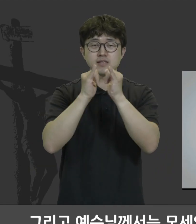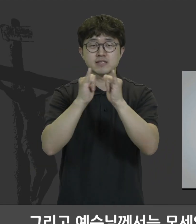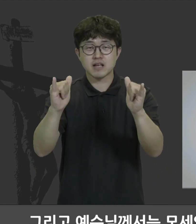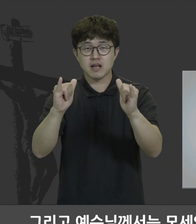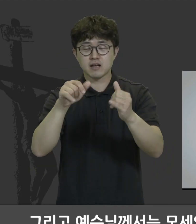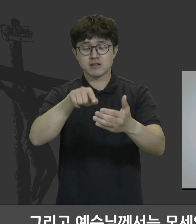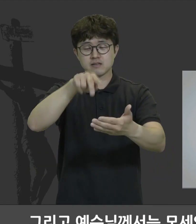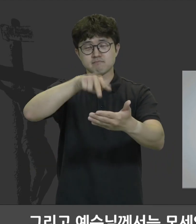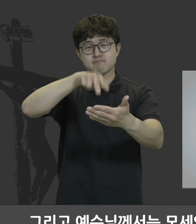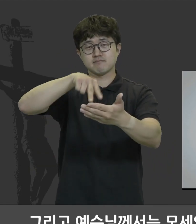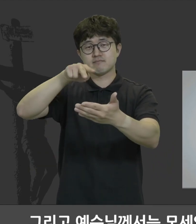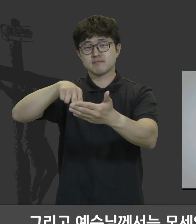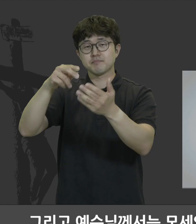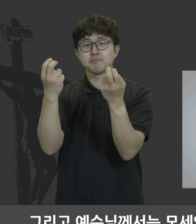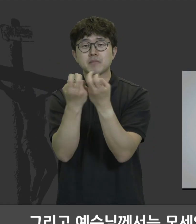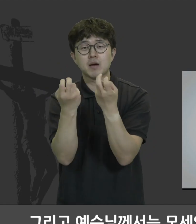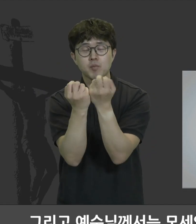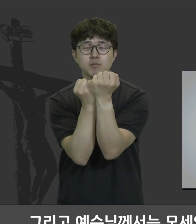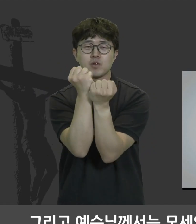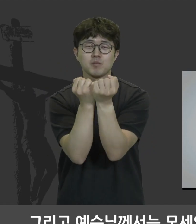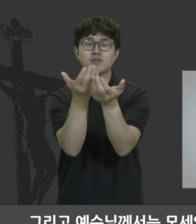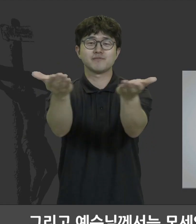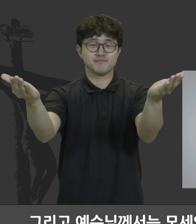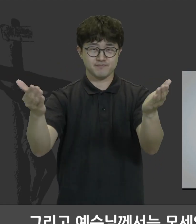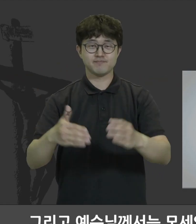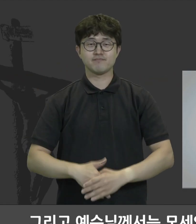말씀을 해석하는 원리를 가르쳐 주셨습니다.